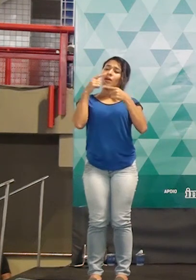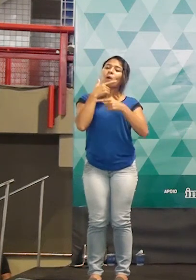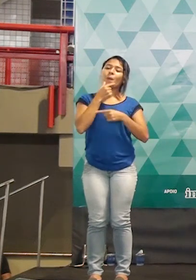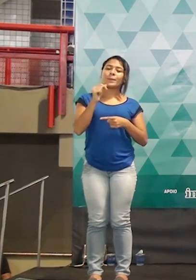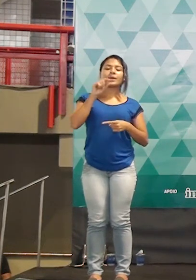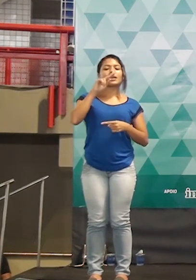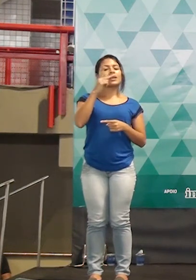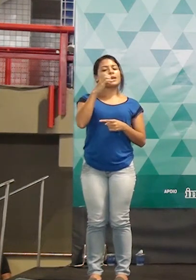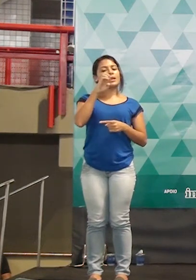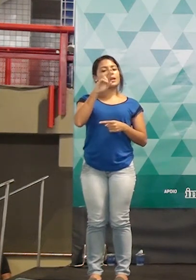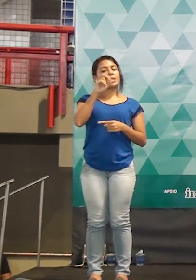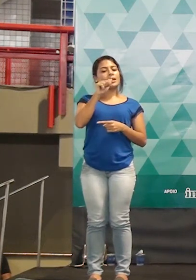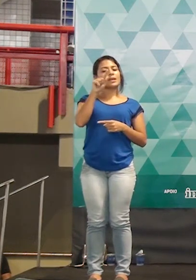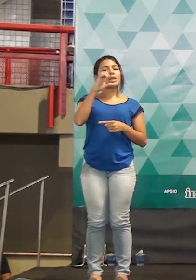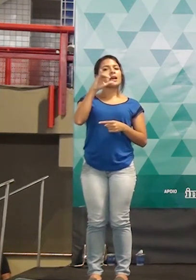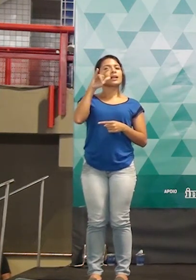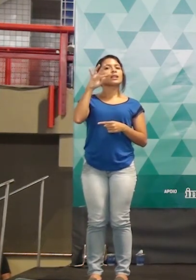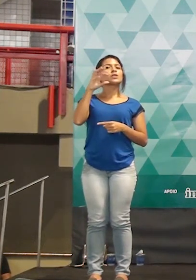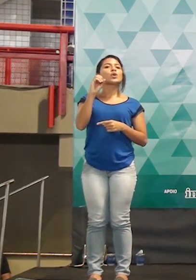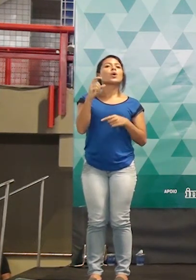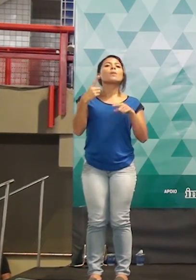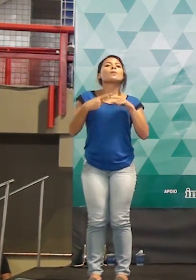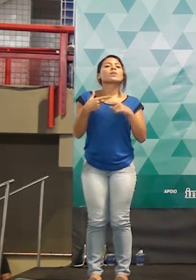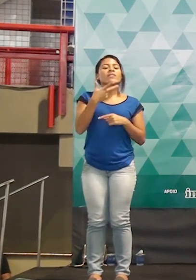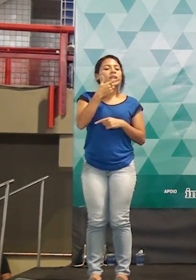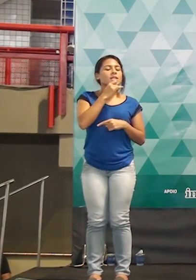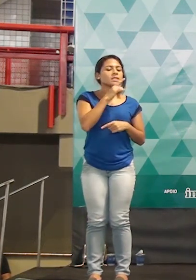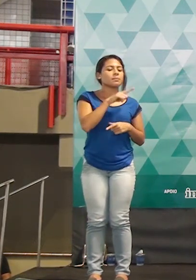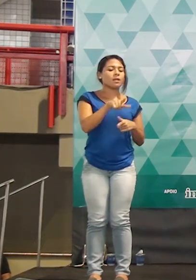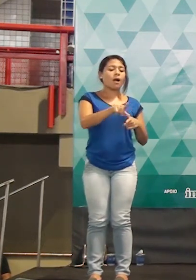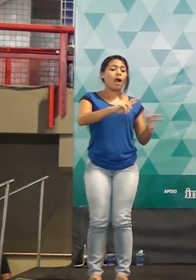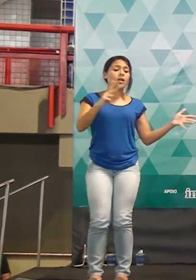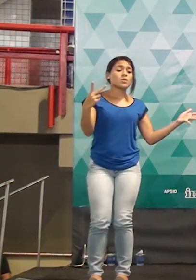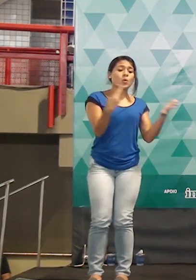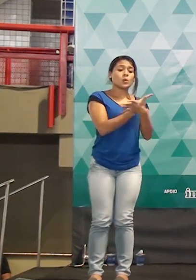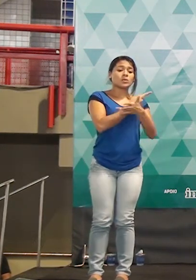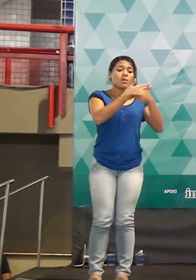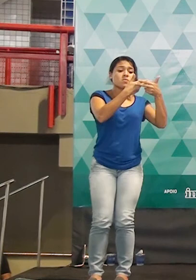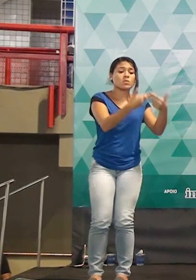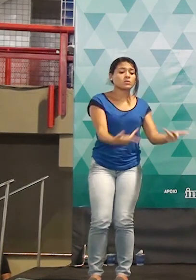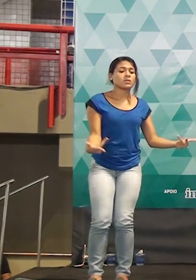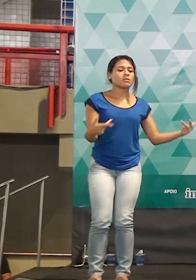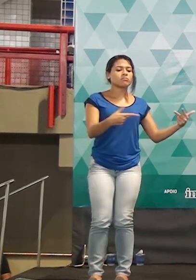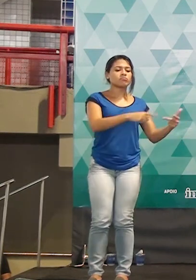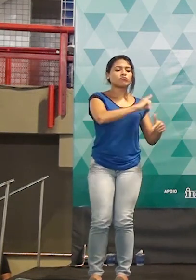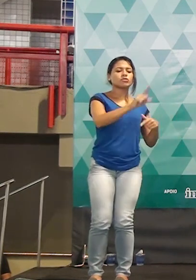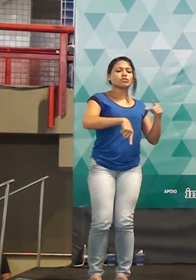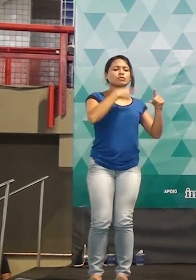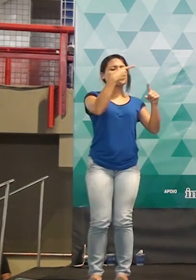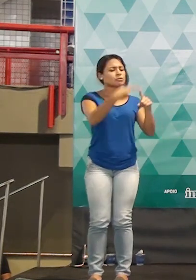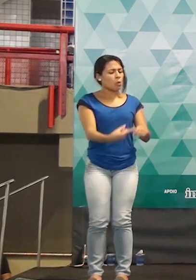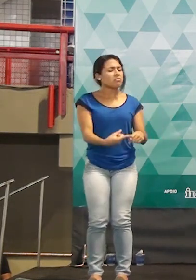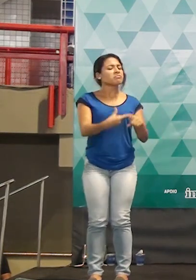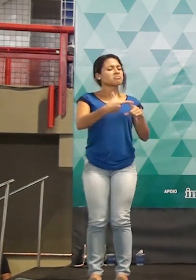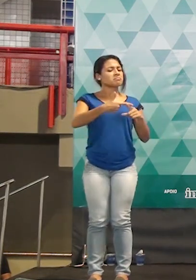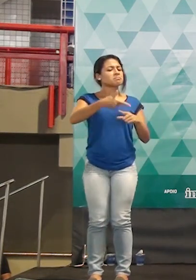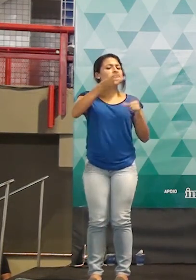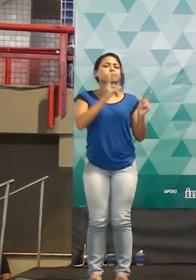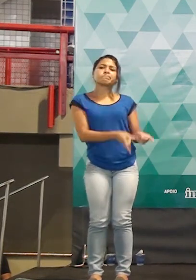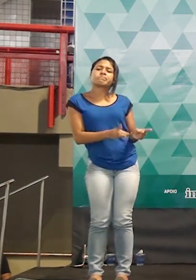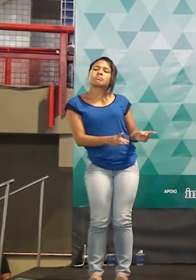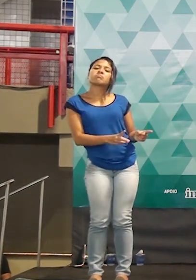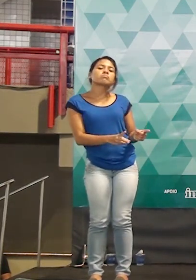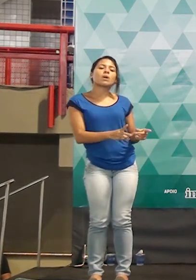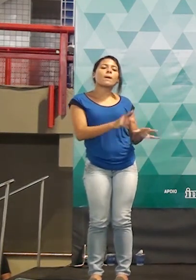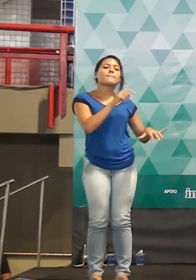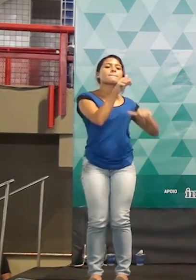Heráclito. Principalmente o início, quando eles: nada do que foi será do jeito que já foi um dia. Como uma onda no mar, que